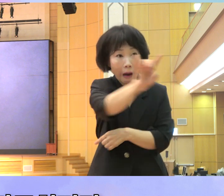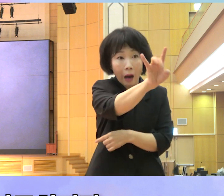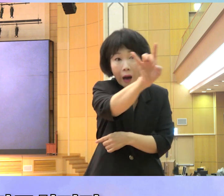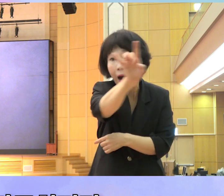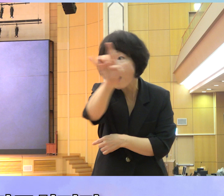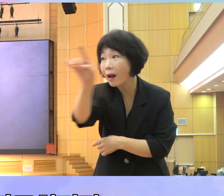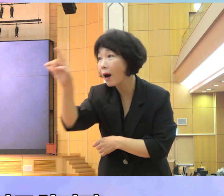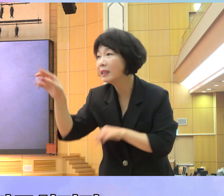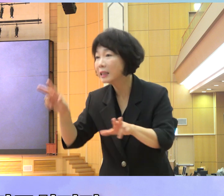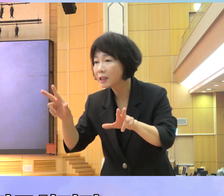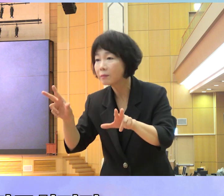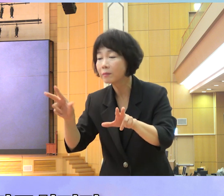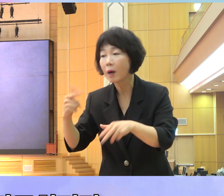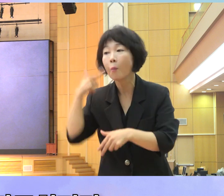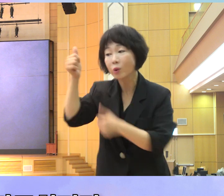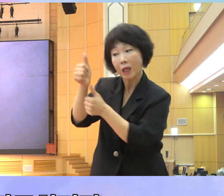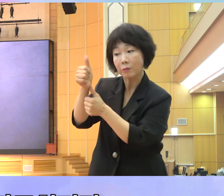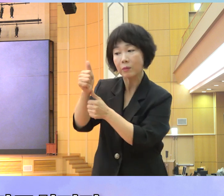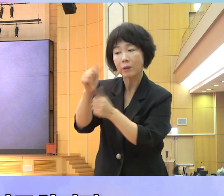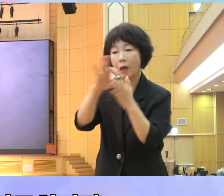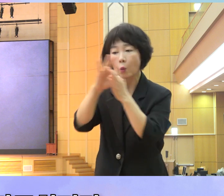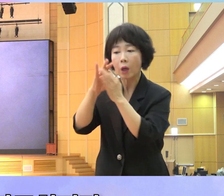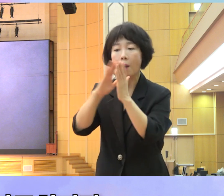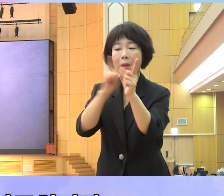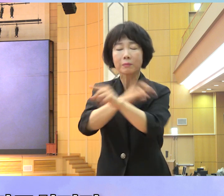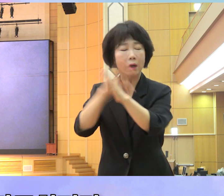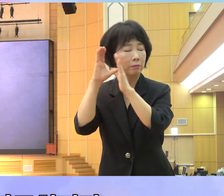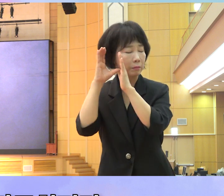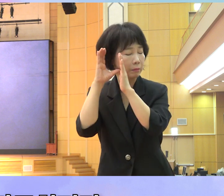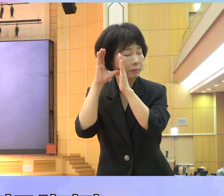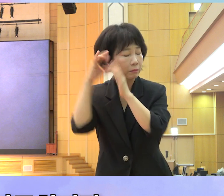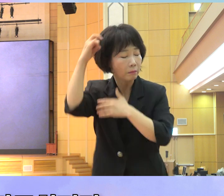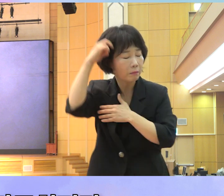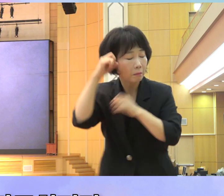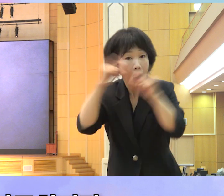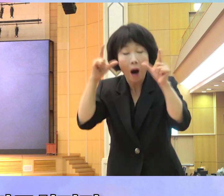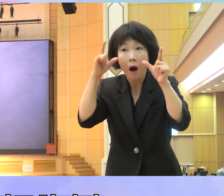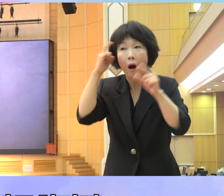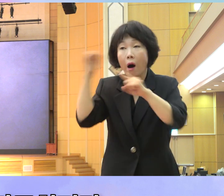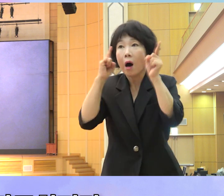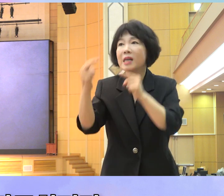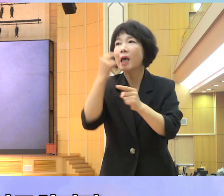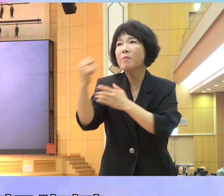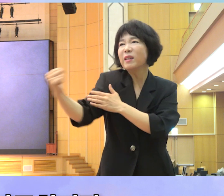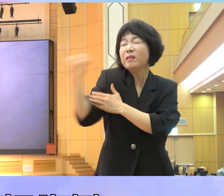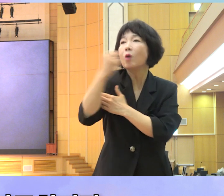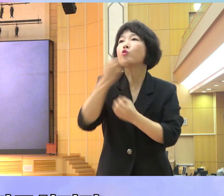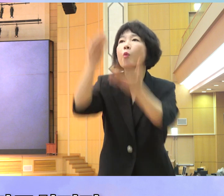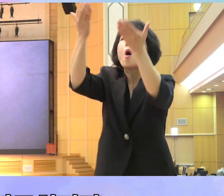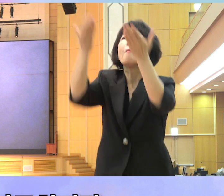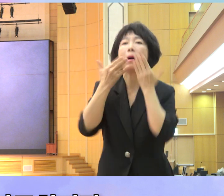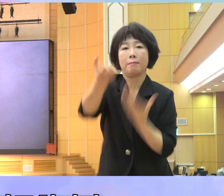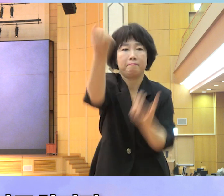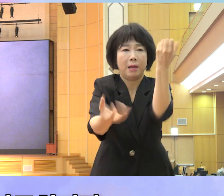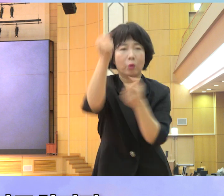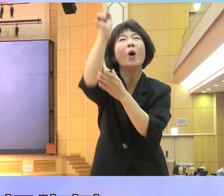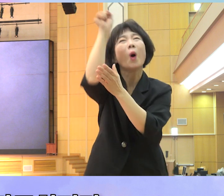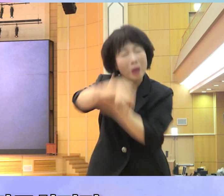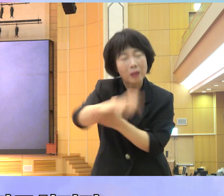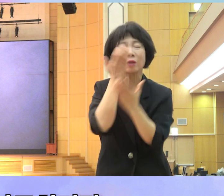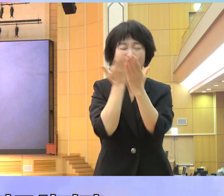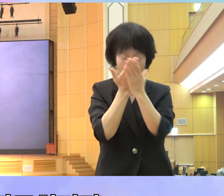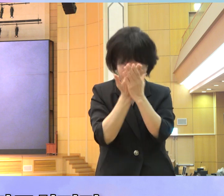성도님들, 부목사님을 통하여 말씀을 주실 때 그 말씀이 생명이 되고 능력이 되고 축복이 되게 도와